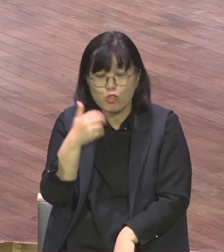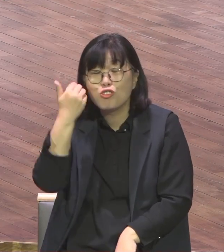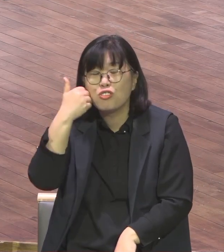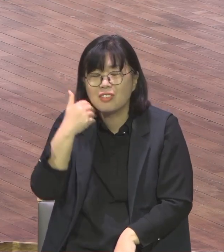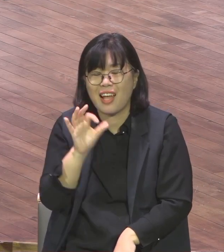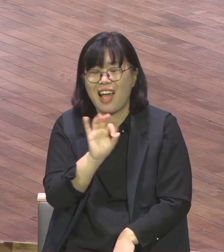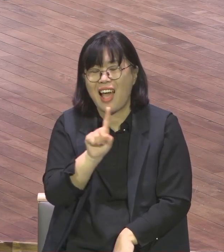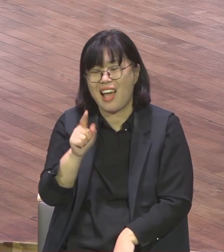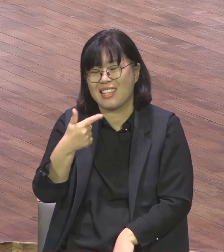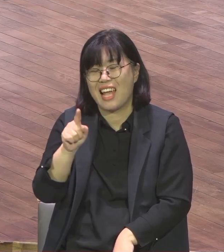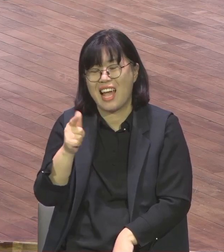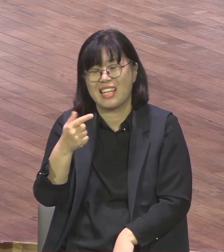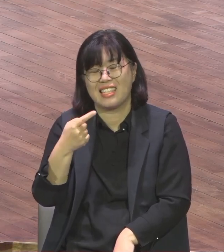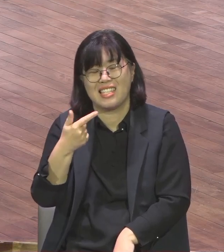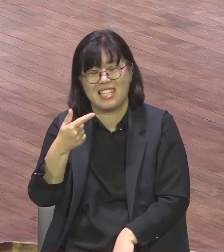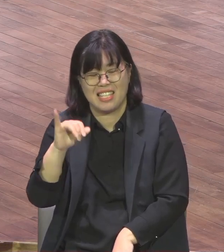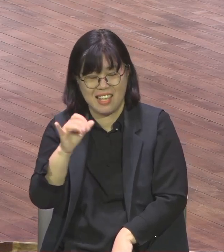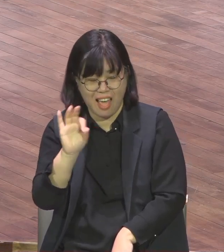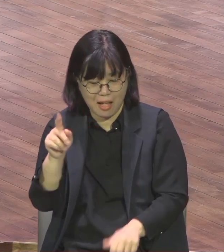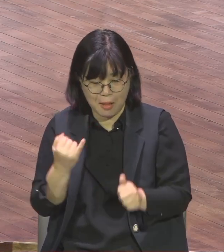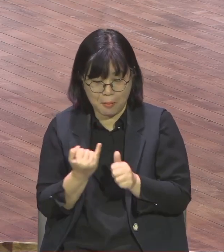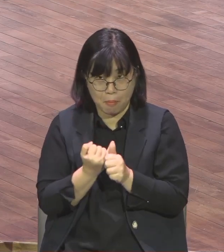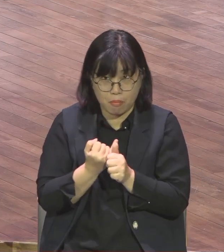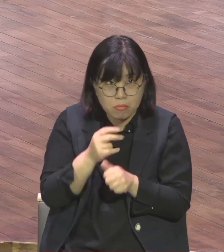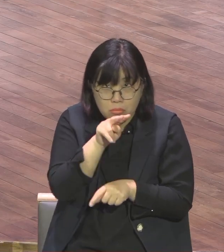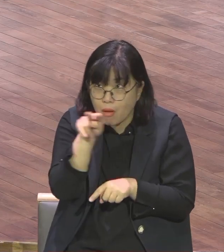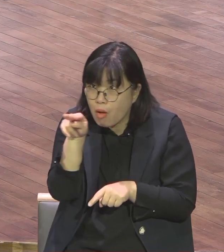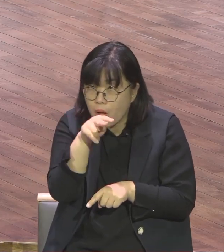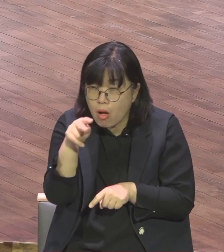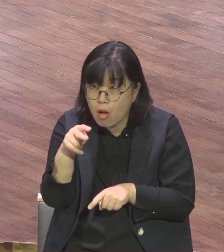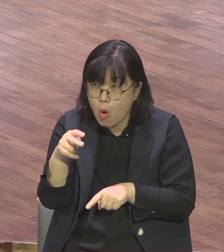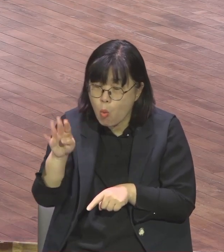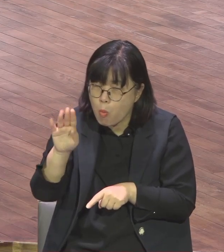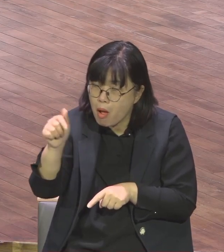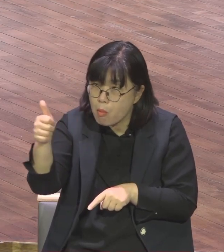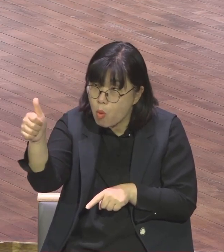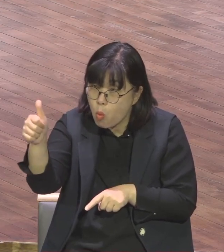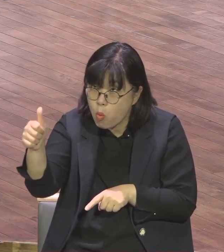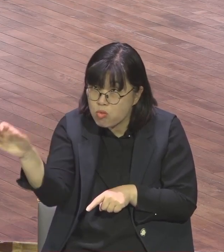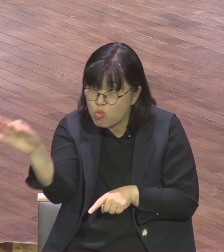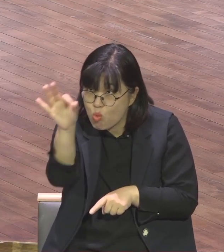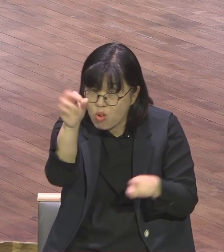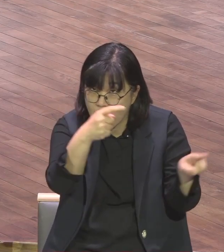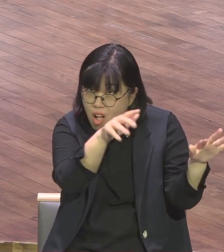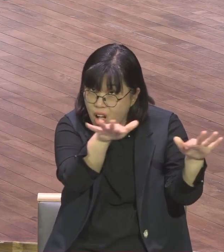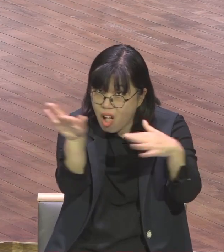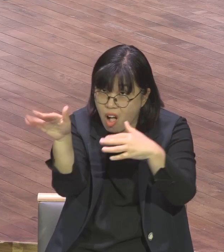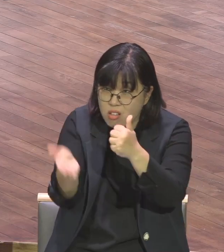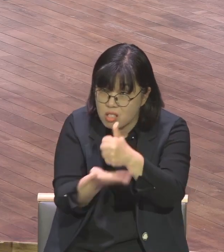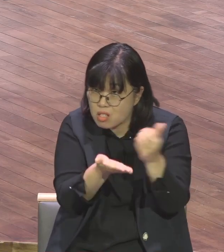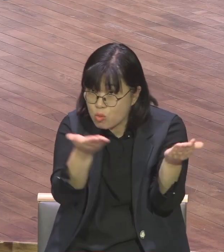생긴 겁니다. 시기심 생긴다. 와 바나바 나도 할 거야. 요거는 어떤